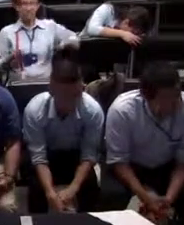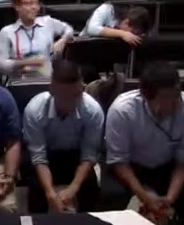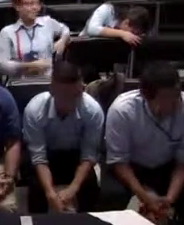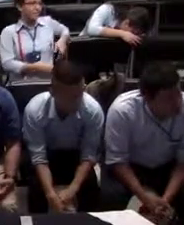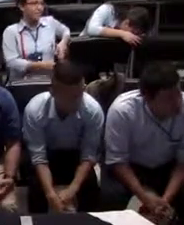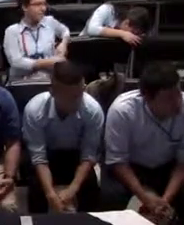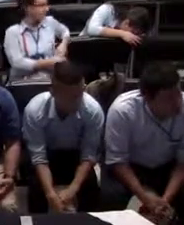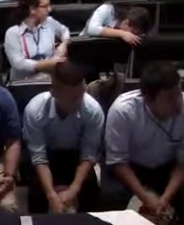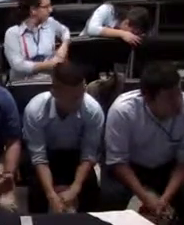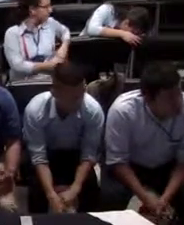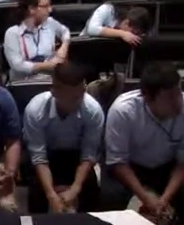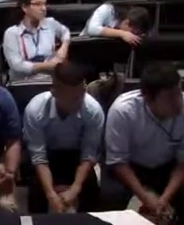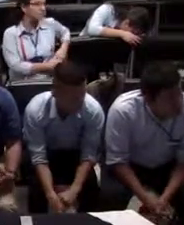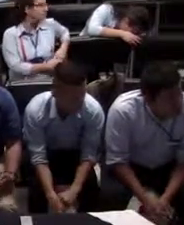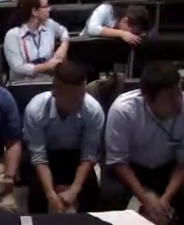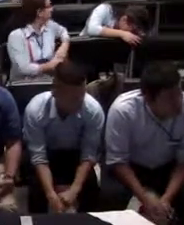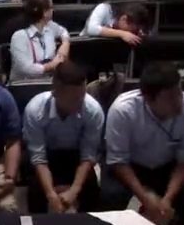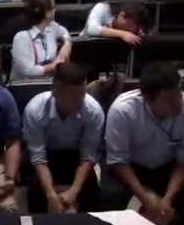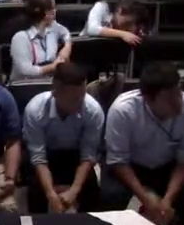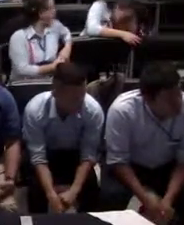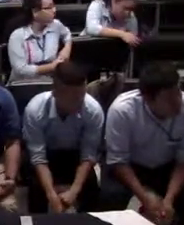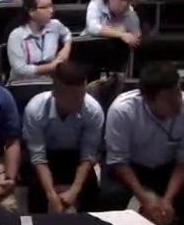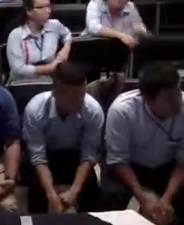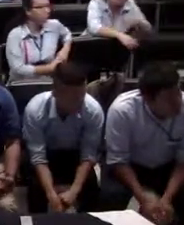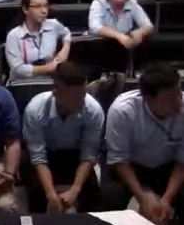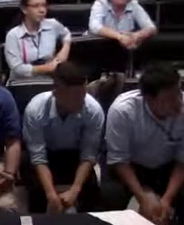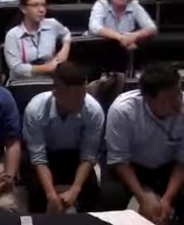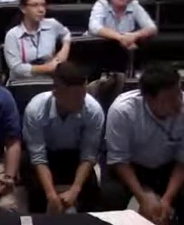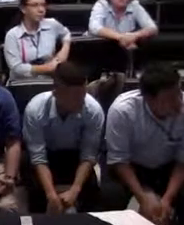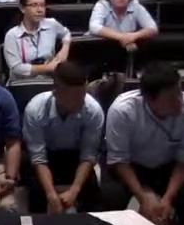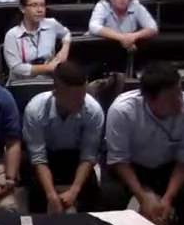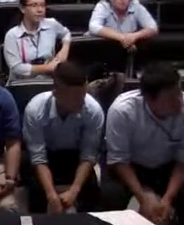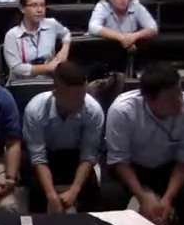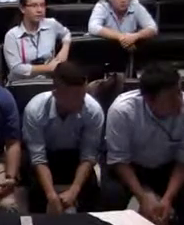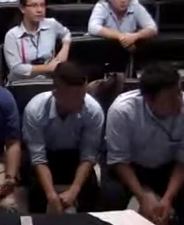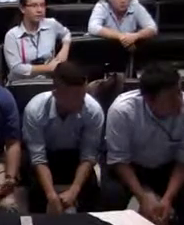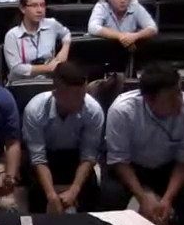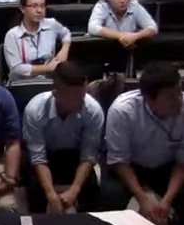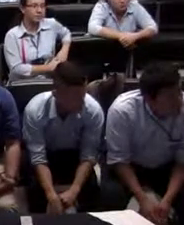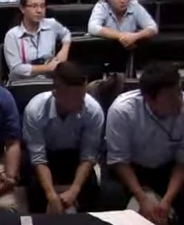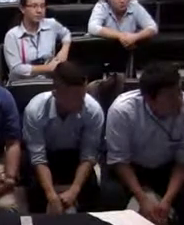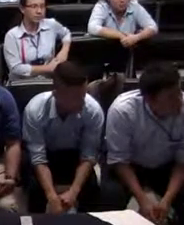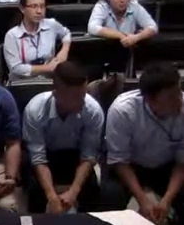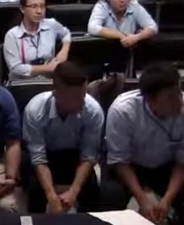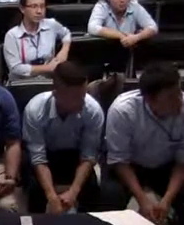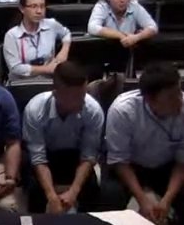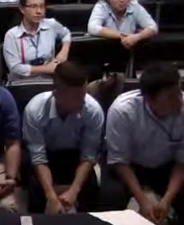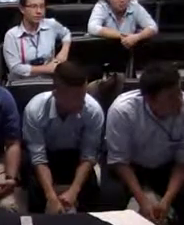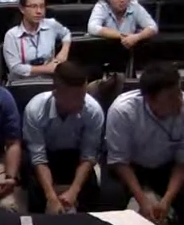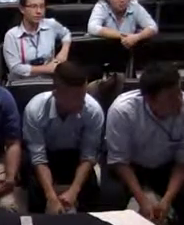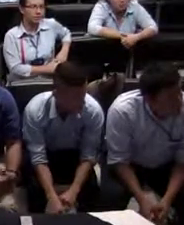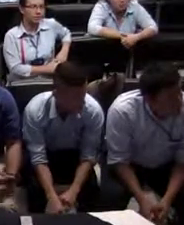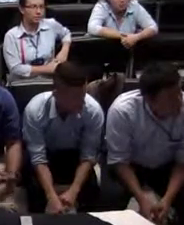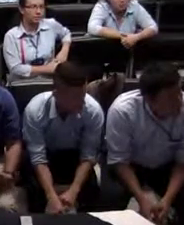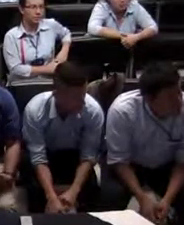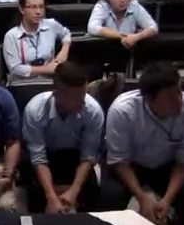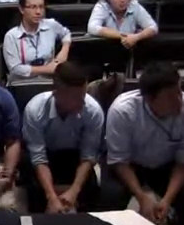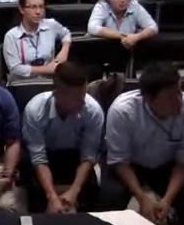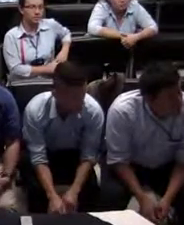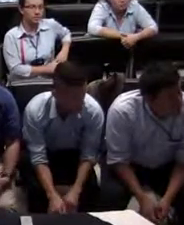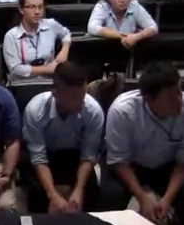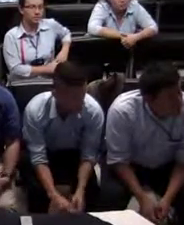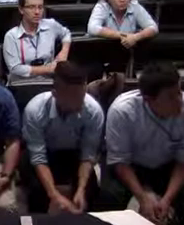está creciendo, cada año salen muchos más sordos de las instituciones educativas en bachillerato, y tenemos una